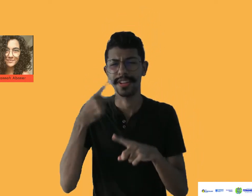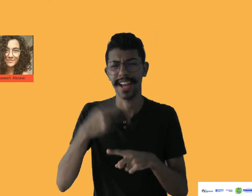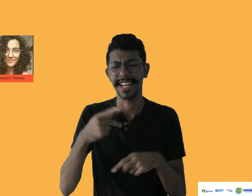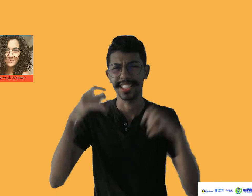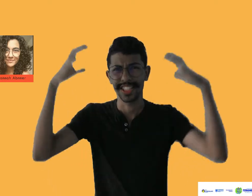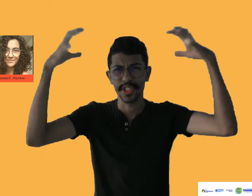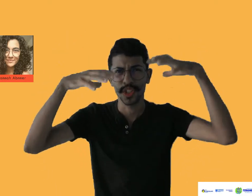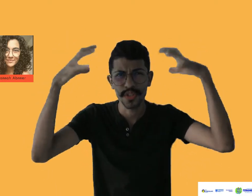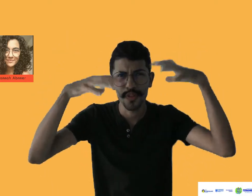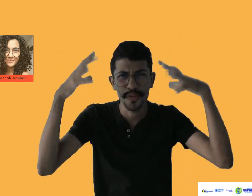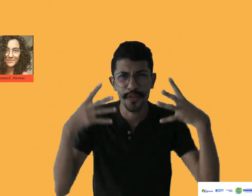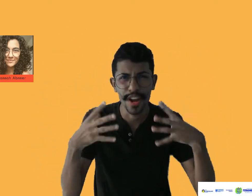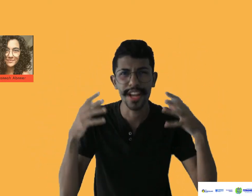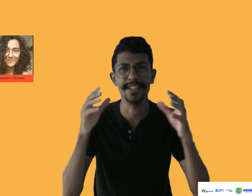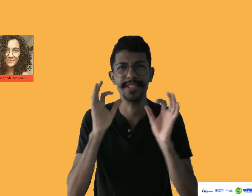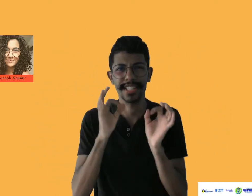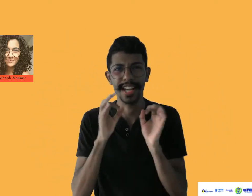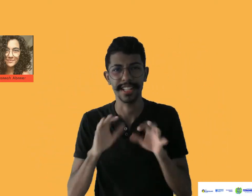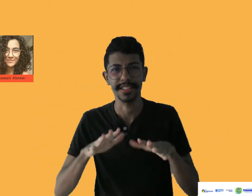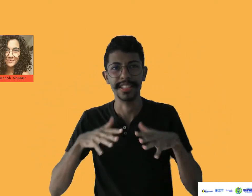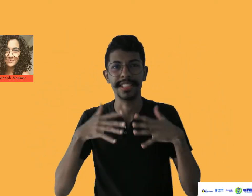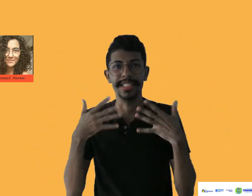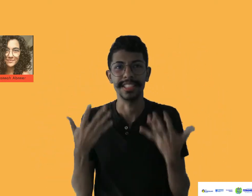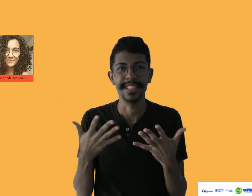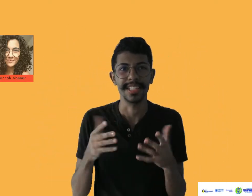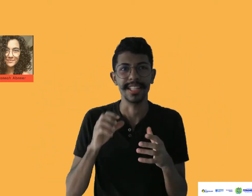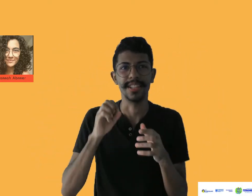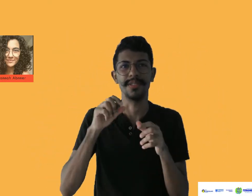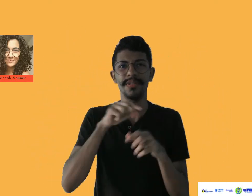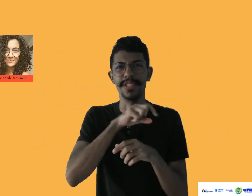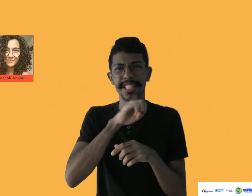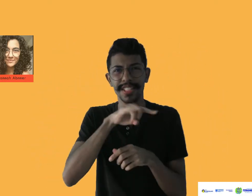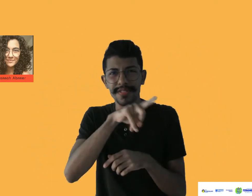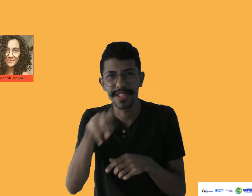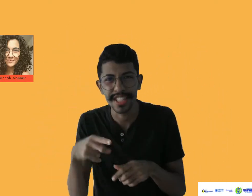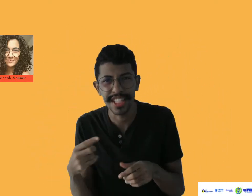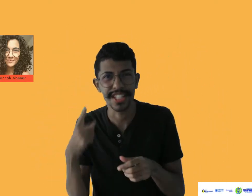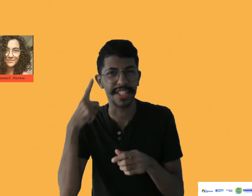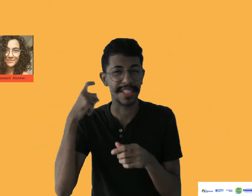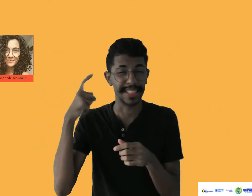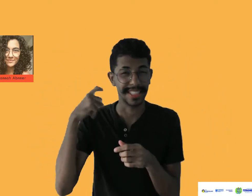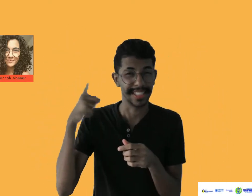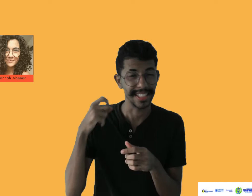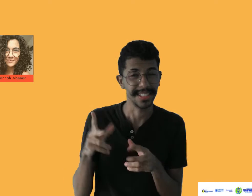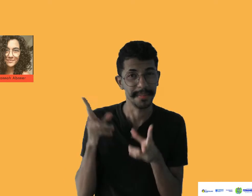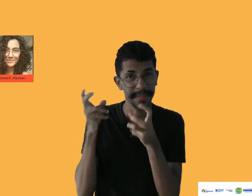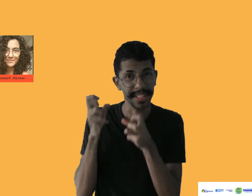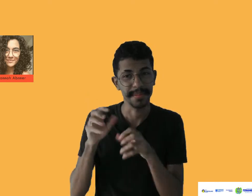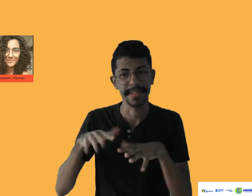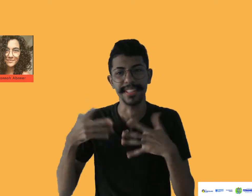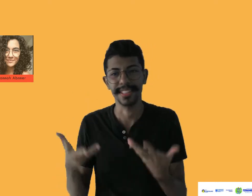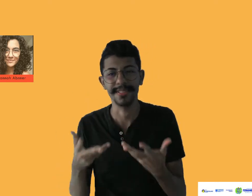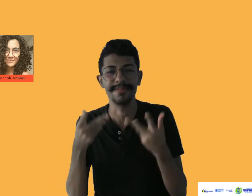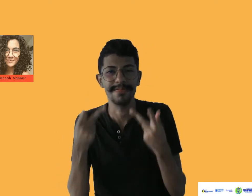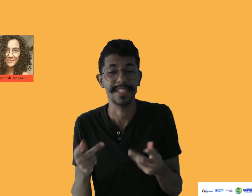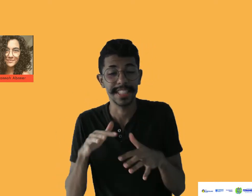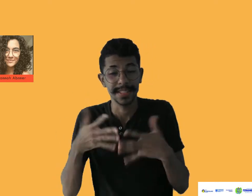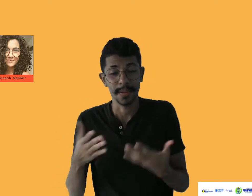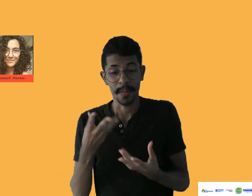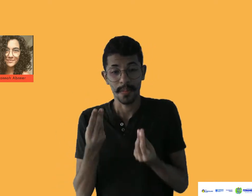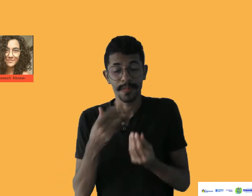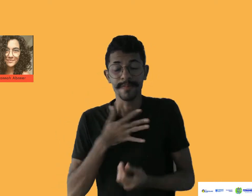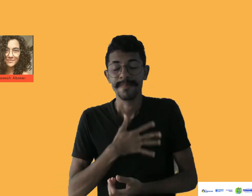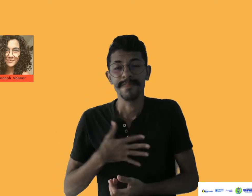chovendo aqui, está bastante trovão, então talvez se vocês escutarem aí uns chiados, é isso. Mas, enfim, muito prazer de estar aqui